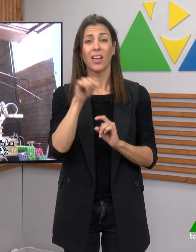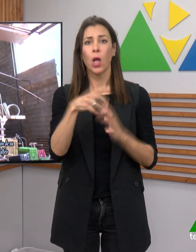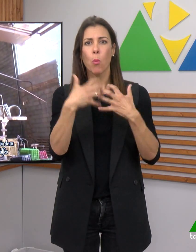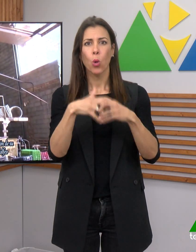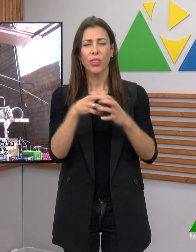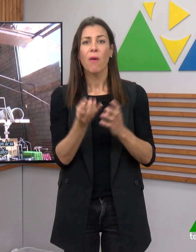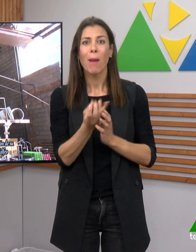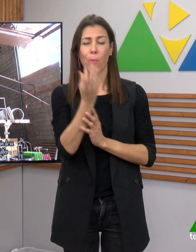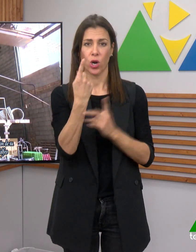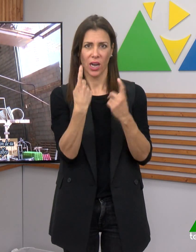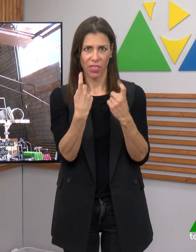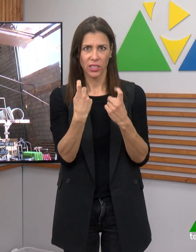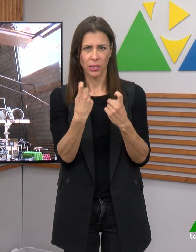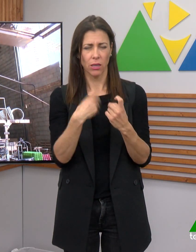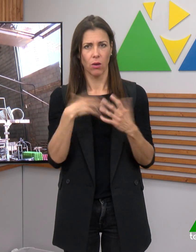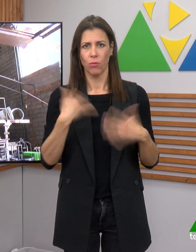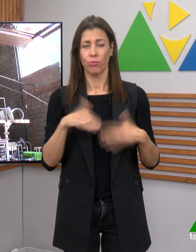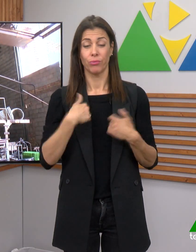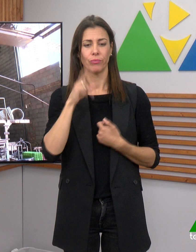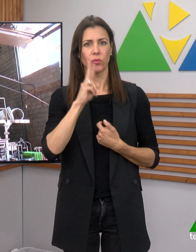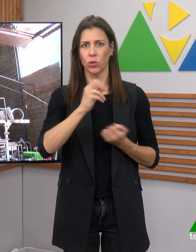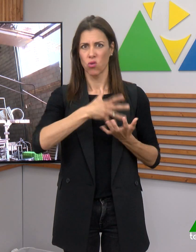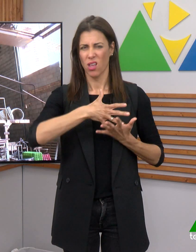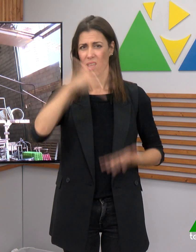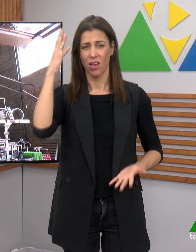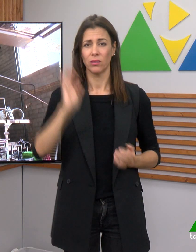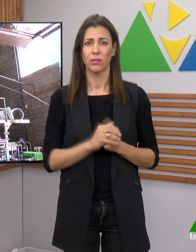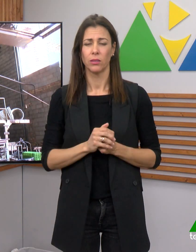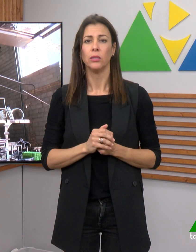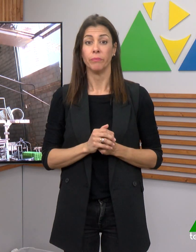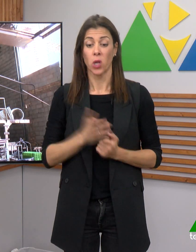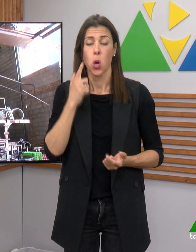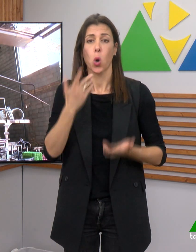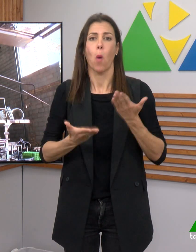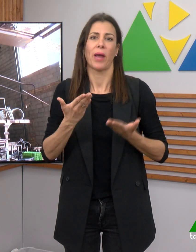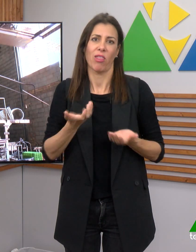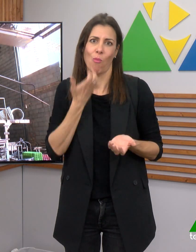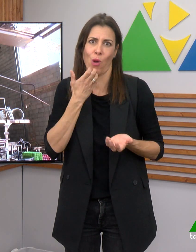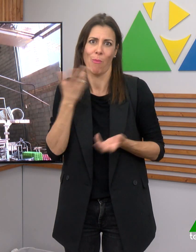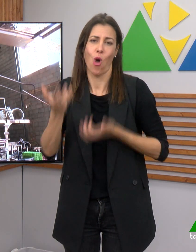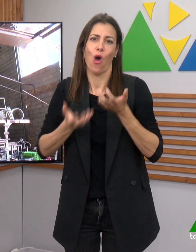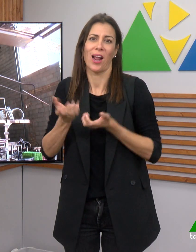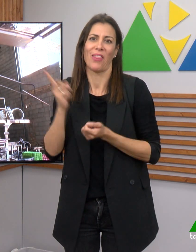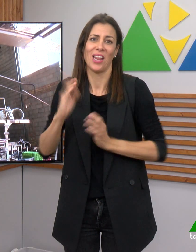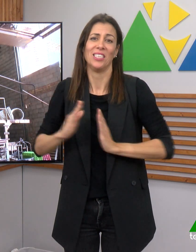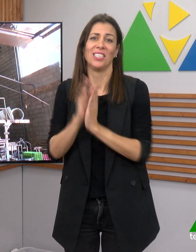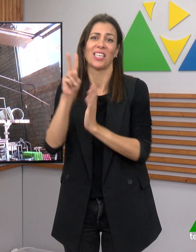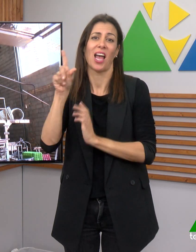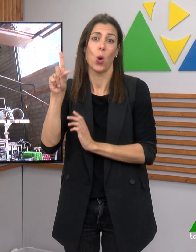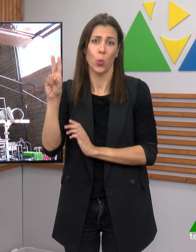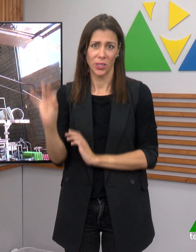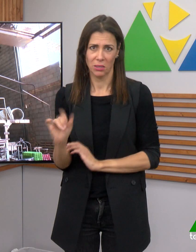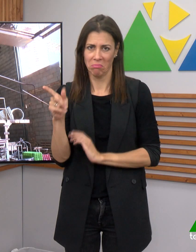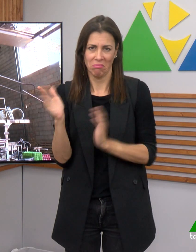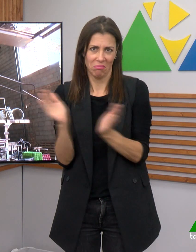vapor necesario son para... gigantes, son gigantes, muy grandes. Son gigantes. Si la comparamos con la de San Luis, que de San Luis son carderillas, comparado